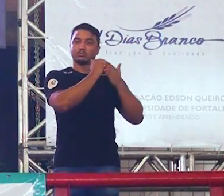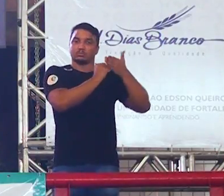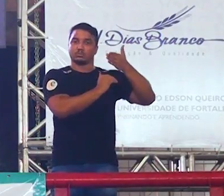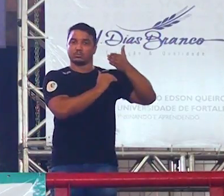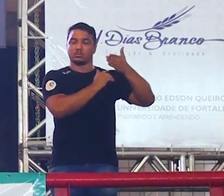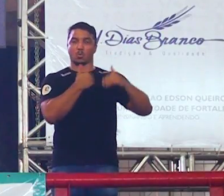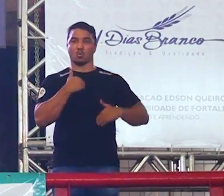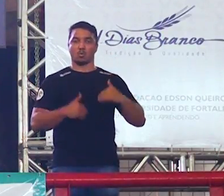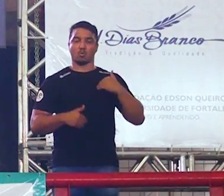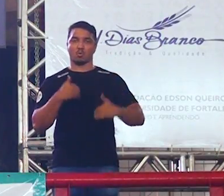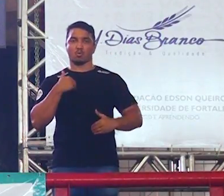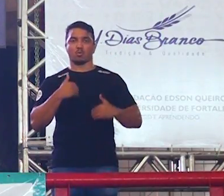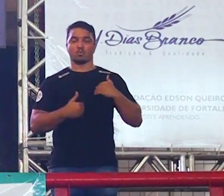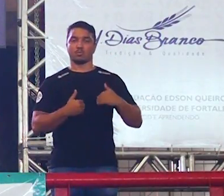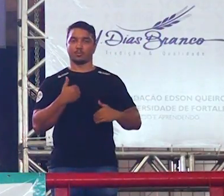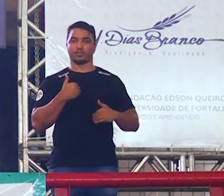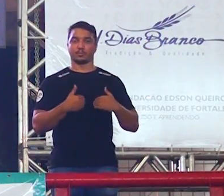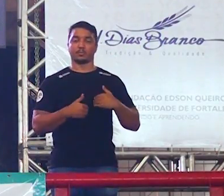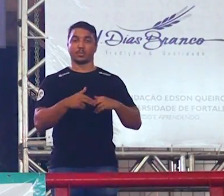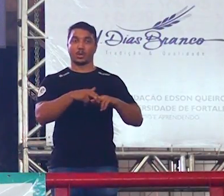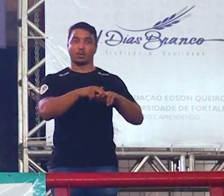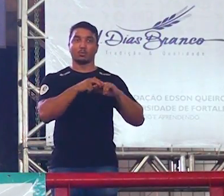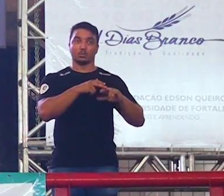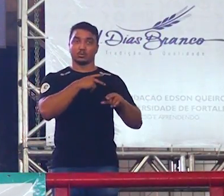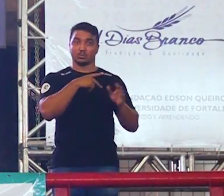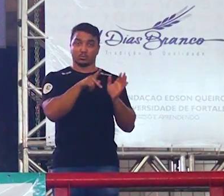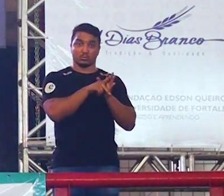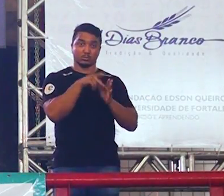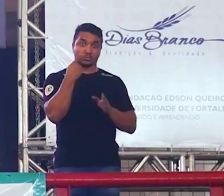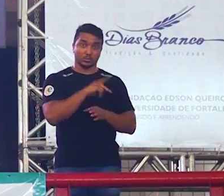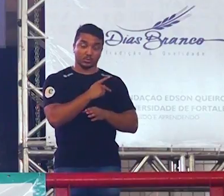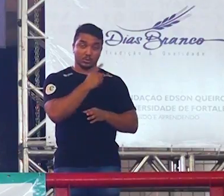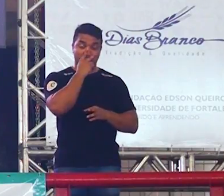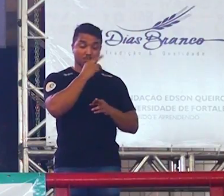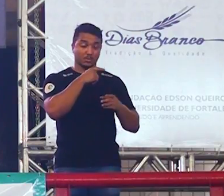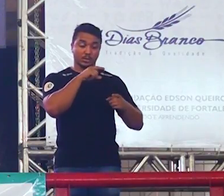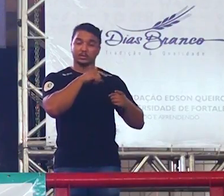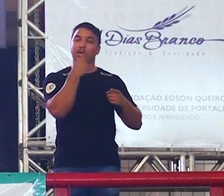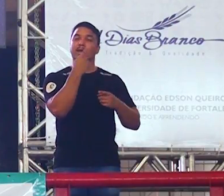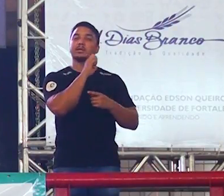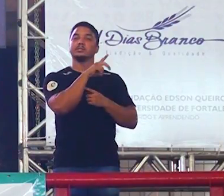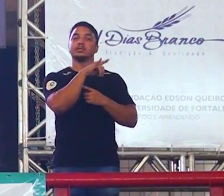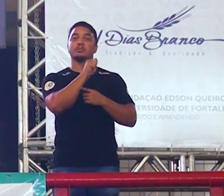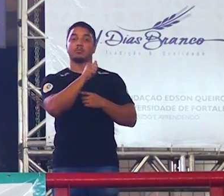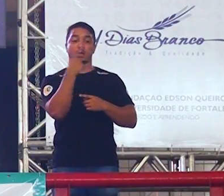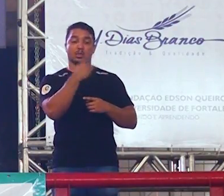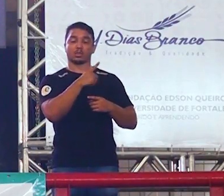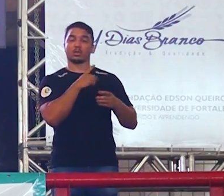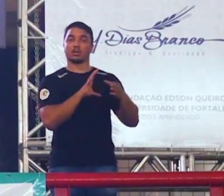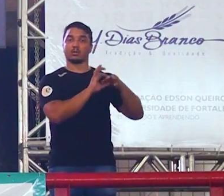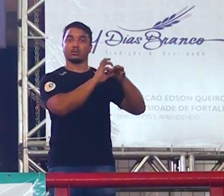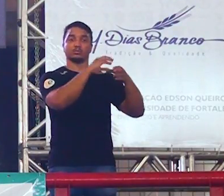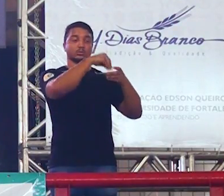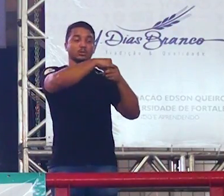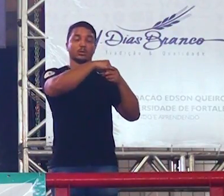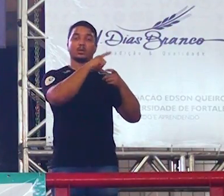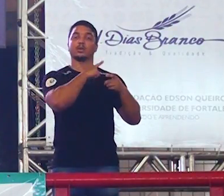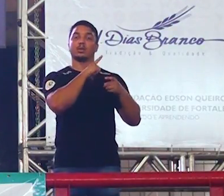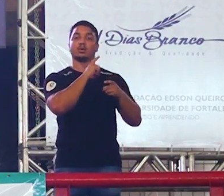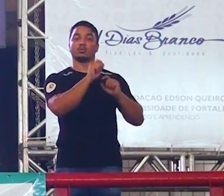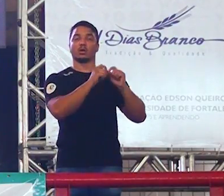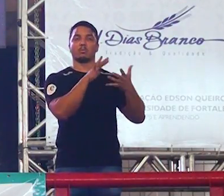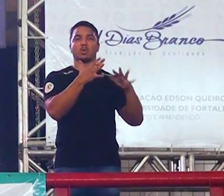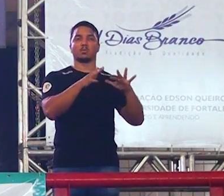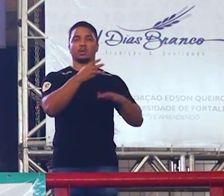do corpo humano. Assim, a temperatura ótima da atividade enzimática para a espermatogênese ocorre que? Ocorre